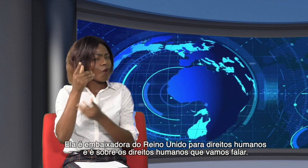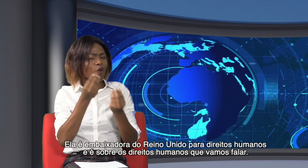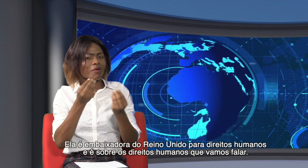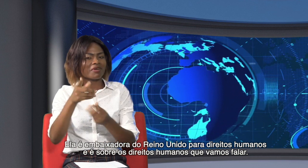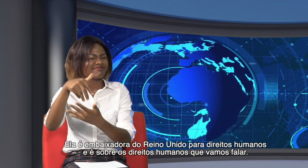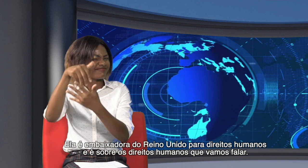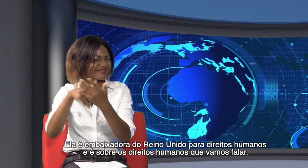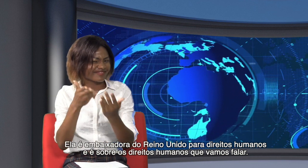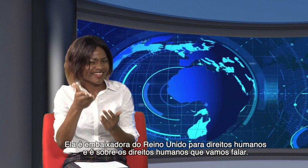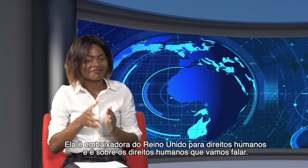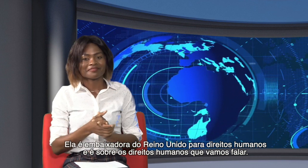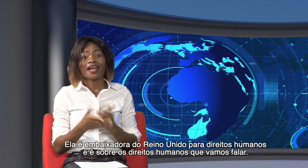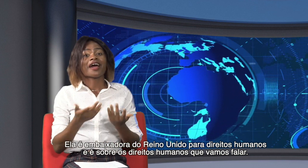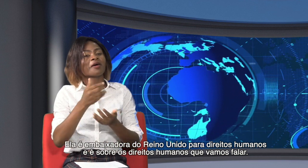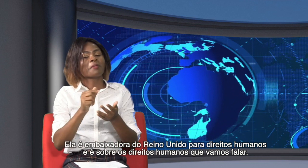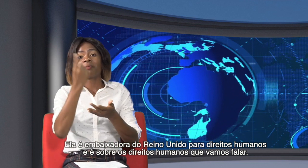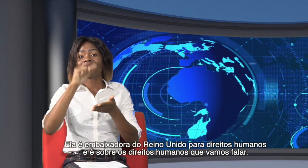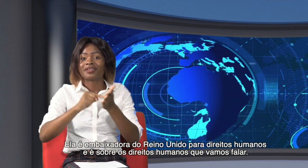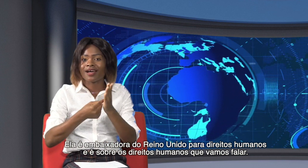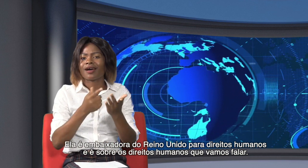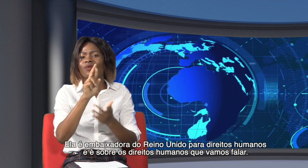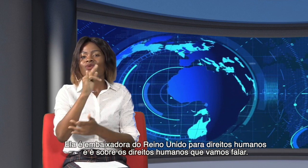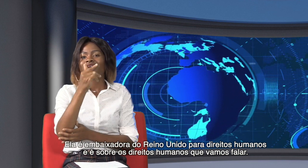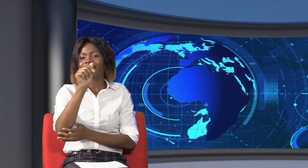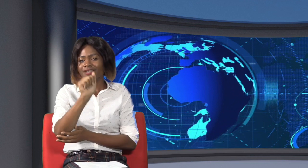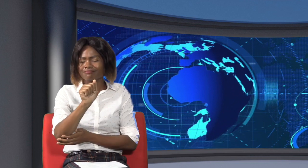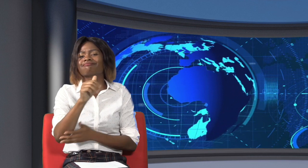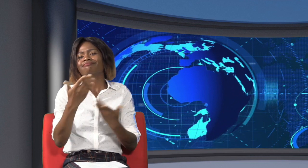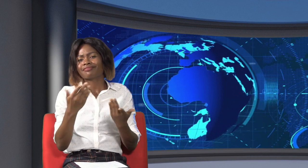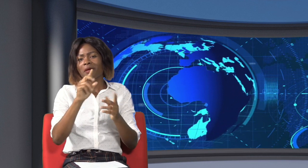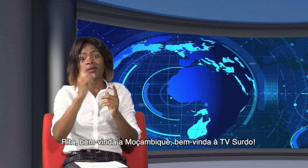Direitos Humanos. É sobre os Direitos Humanos que vamos conversar.